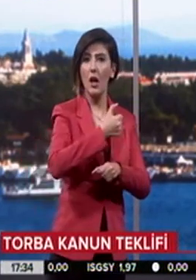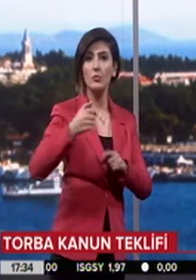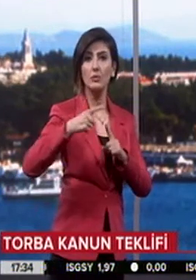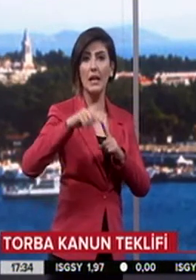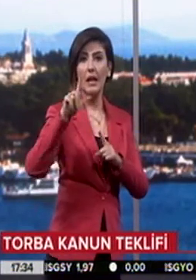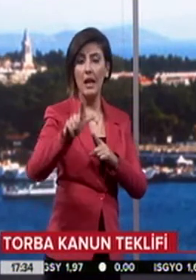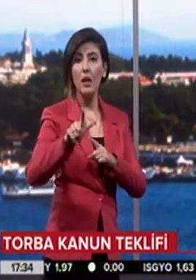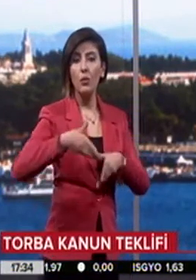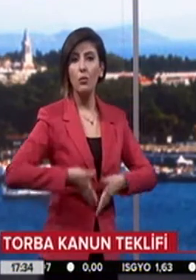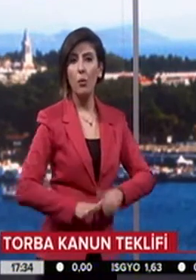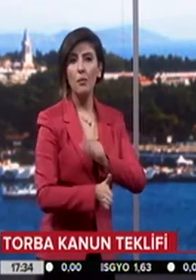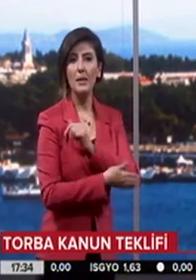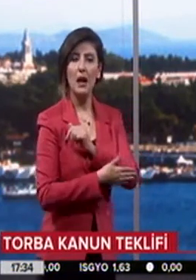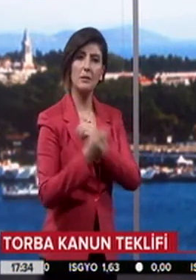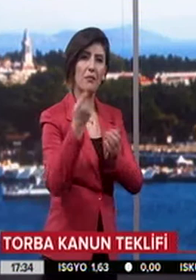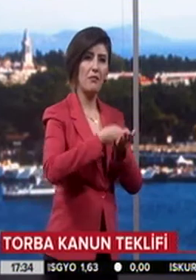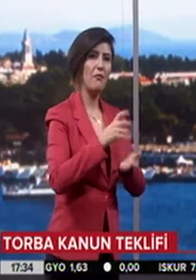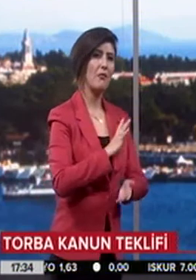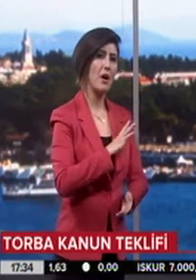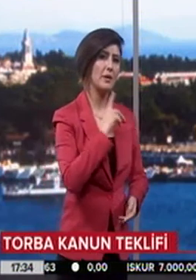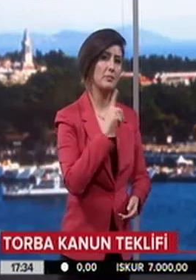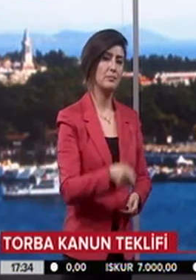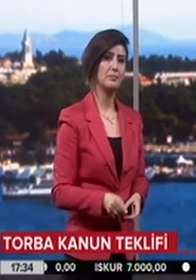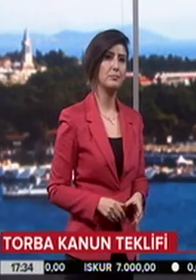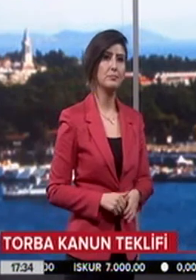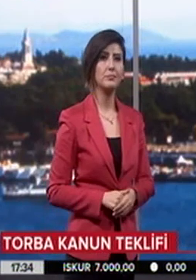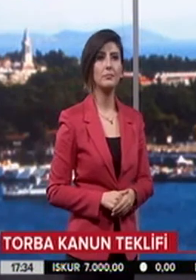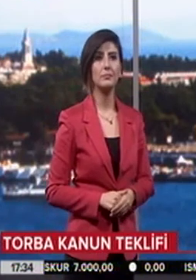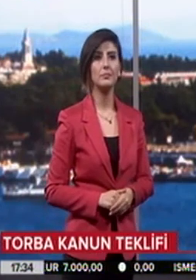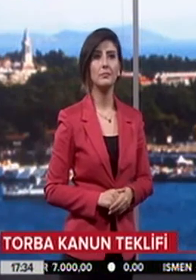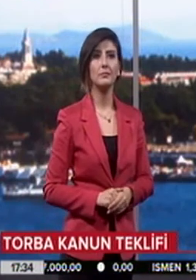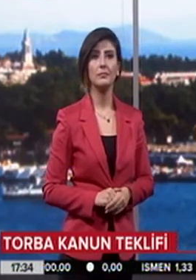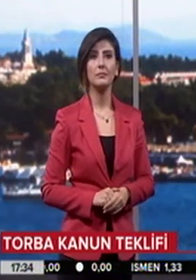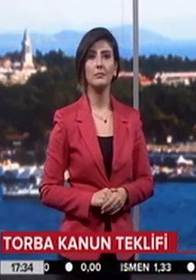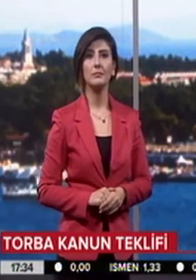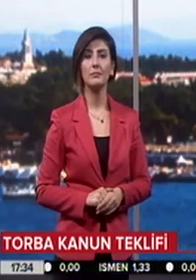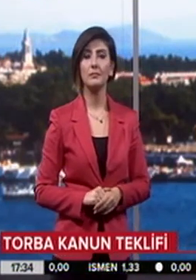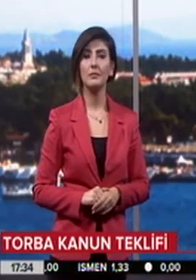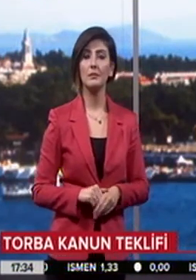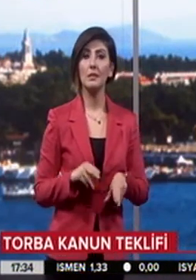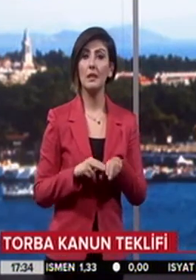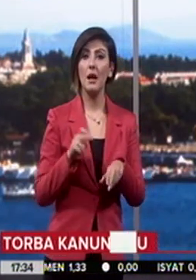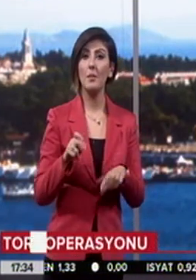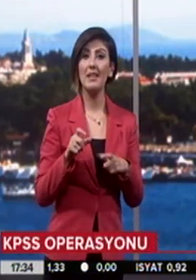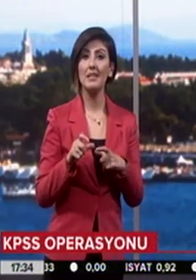Türk lirası doğum yardımı yapılacak. KPSS'de